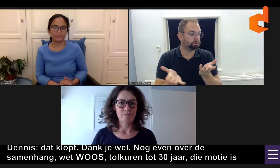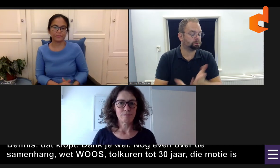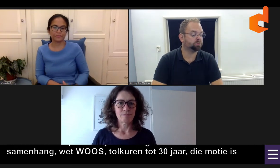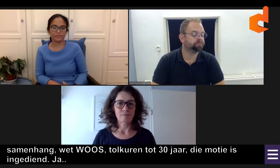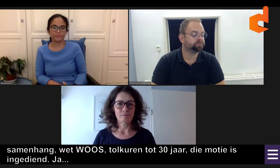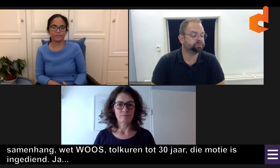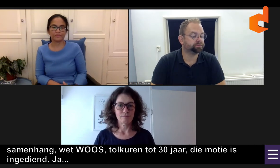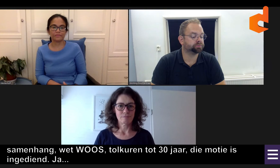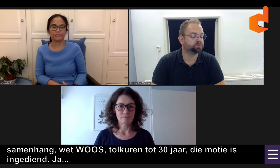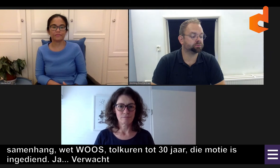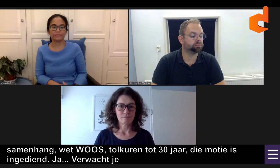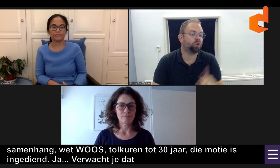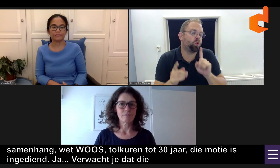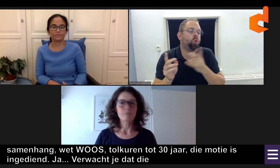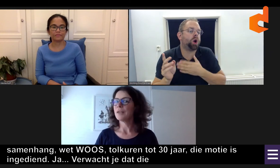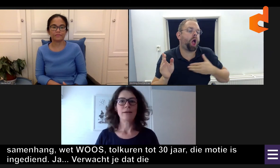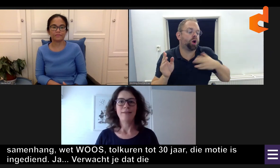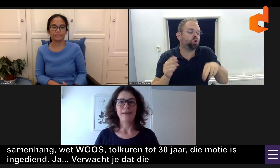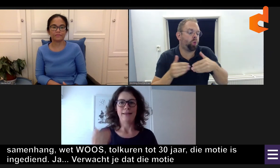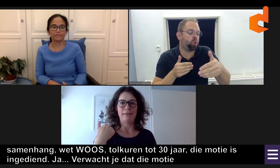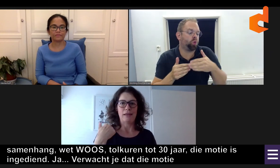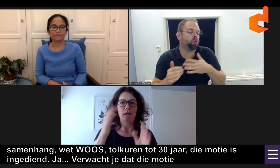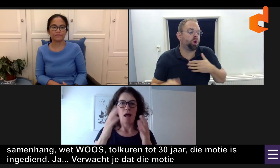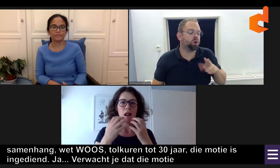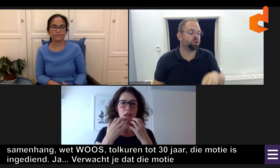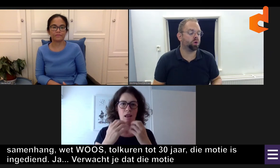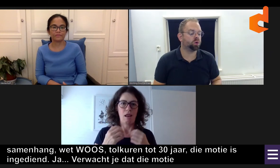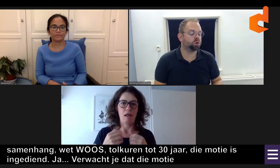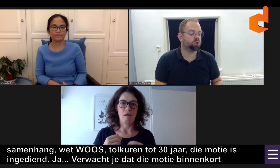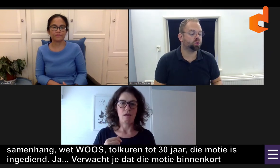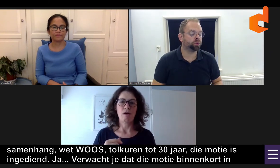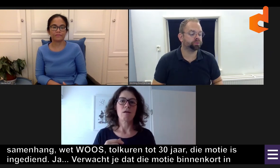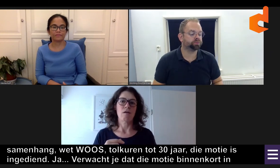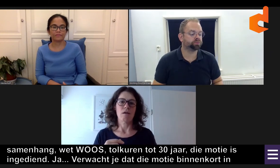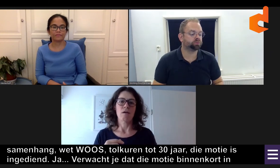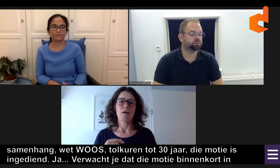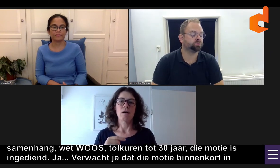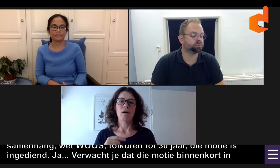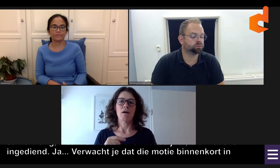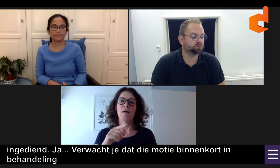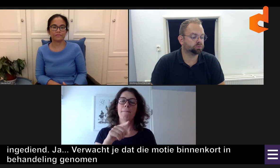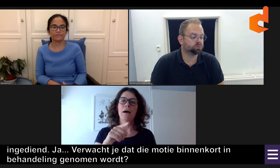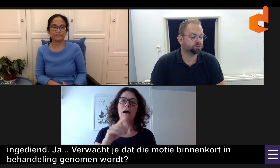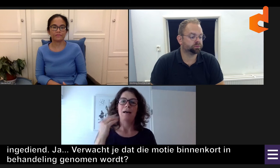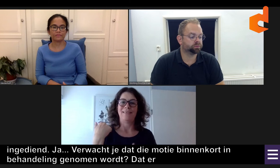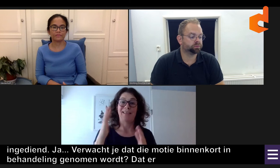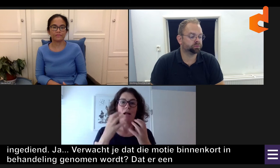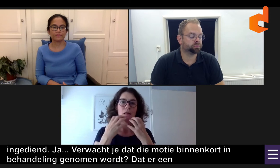Verwacht je dat die motie binnenkort in behandeling gaat komen? Dat er een oplossing komt? Hoe lang gaat dat nog duren, denk je?